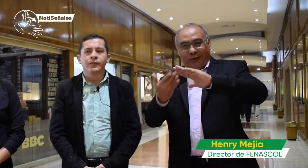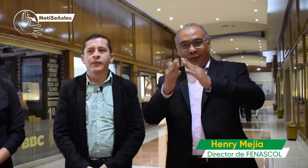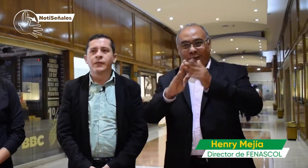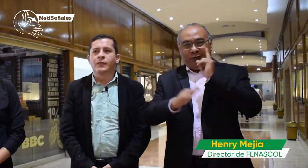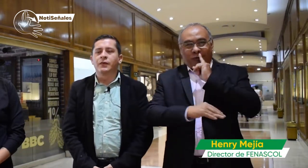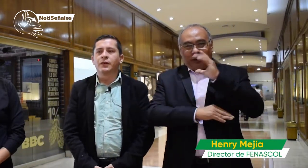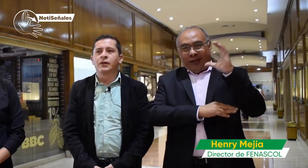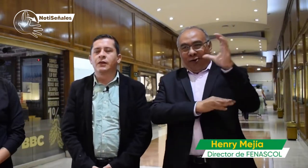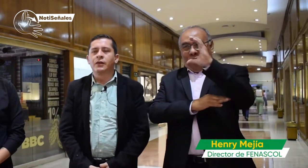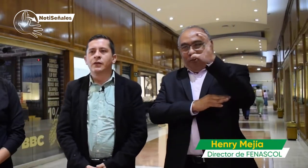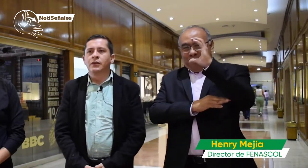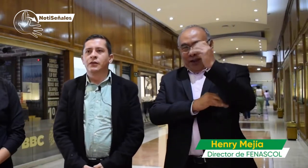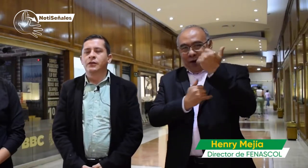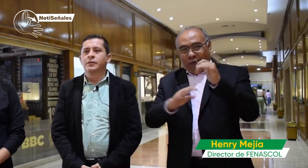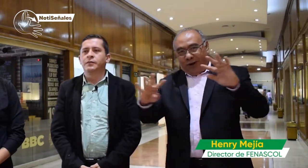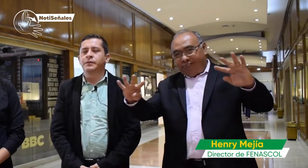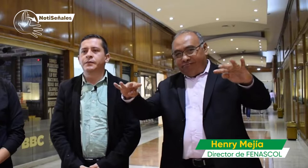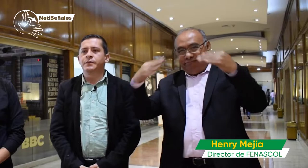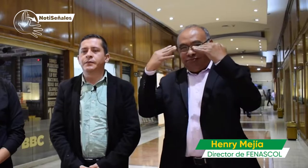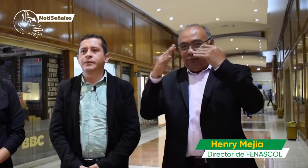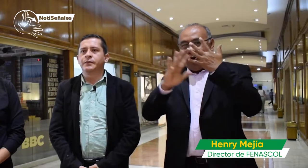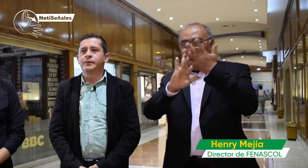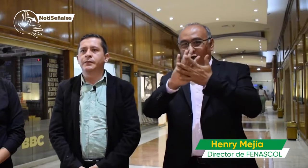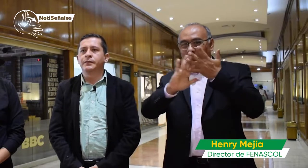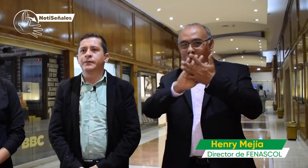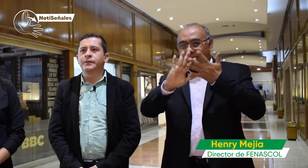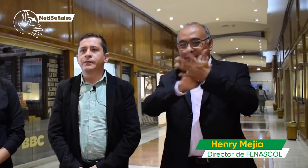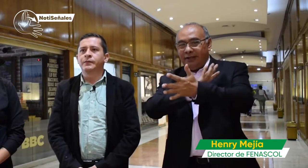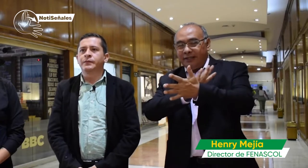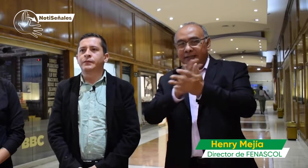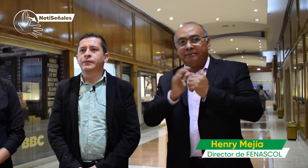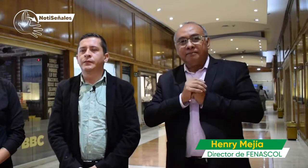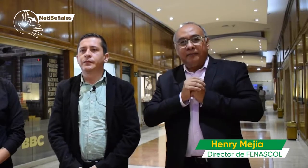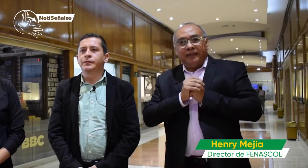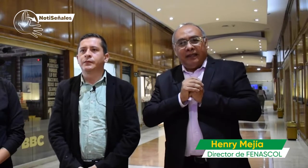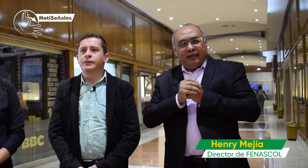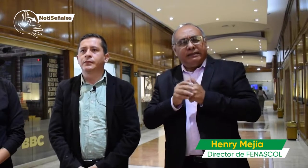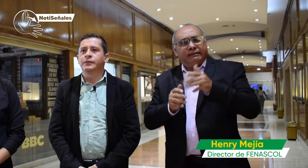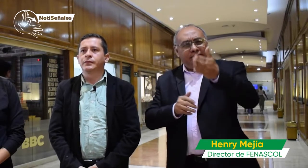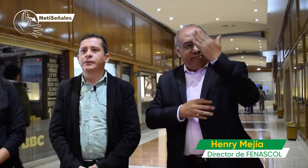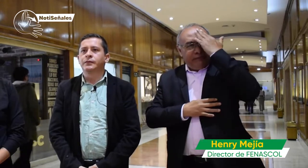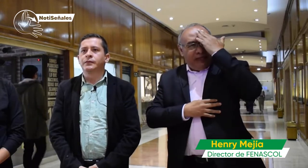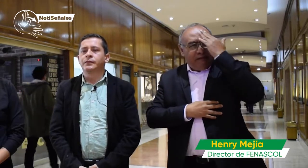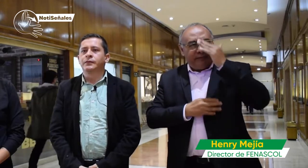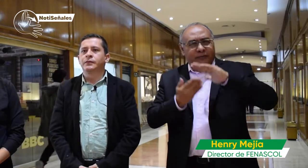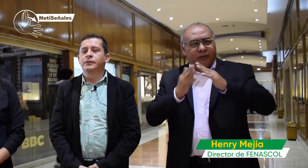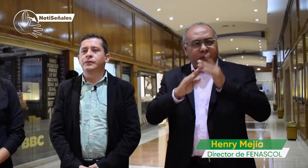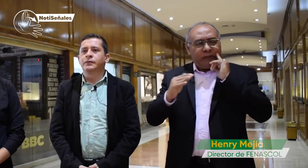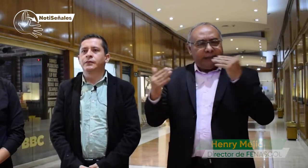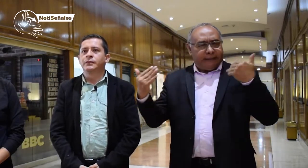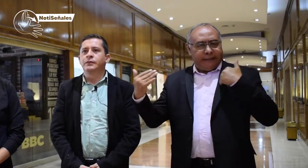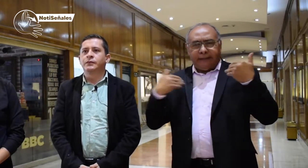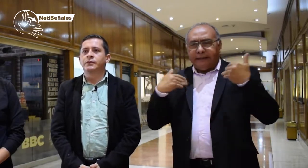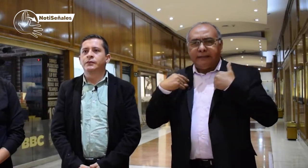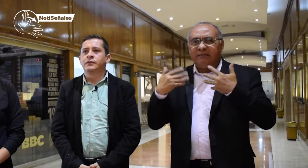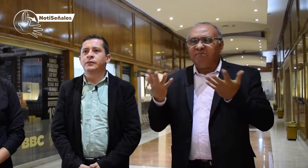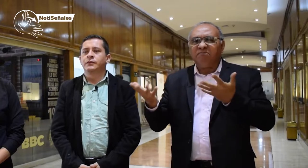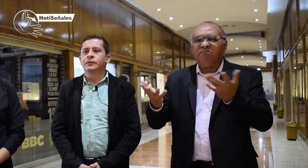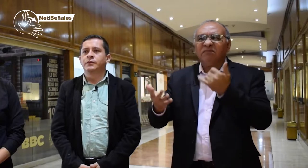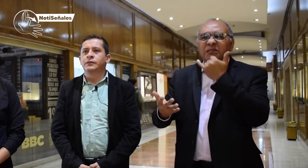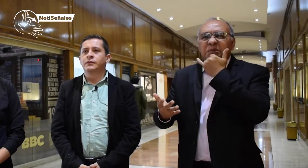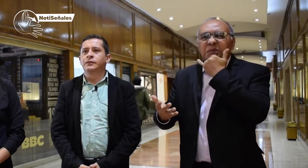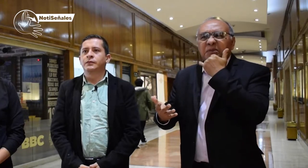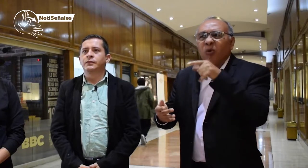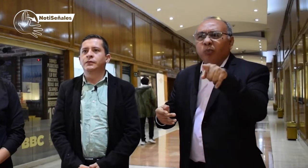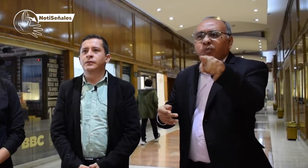Hola, un saludo para toda la comunidad sorda colombiana, a todos aquellos que se conectan con nosotros hoy en NotiSeñales.